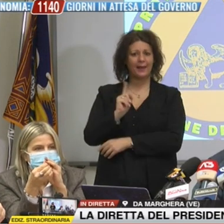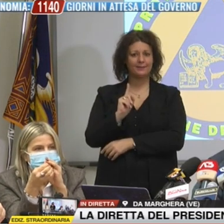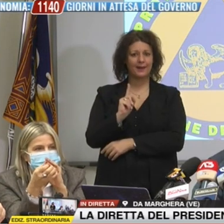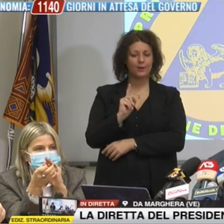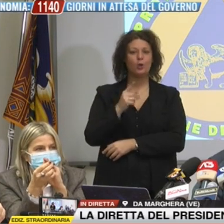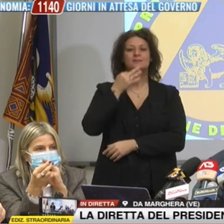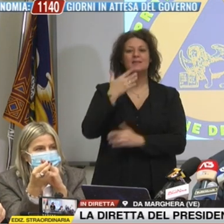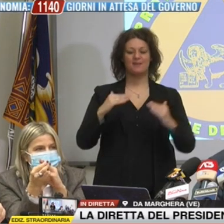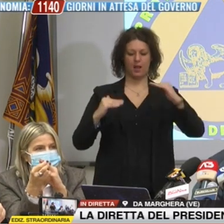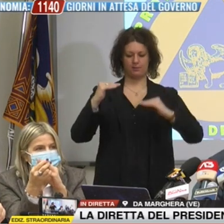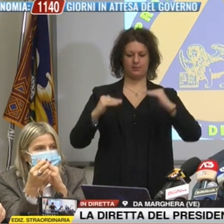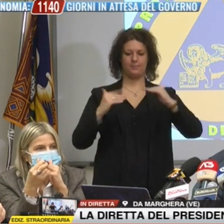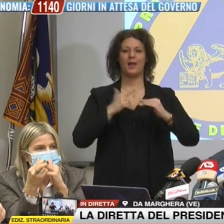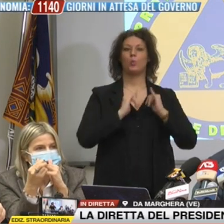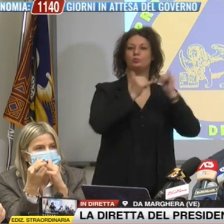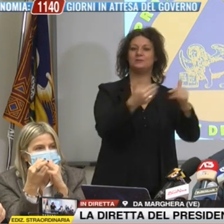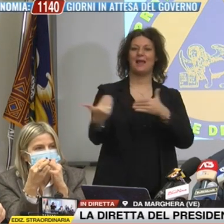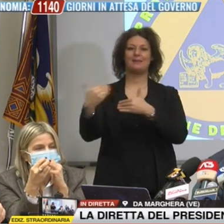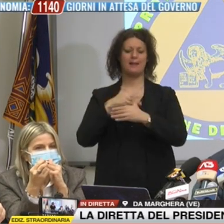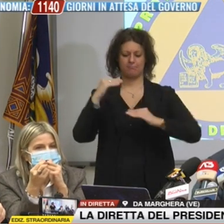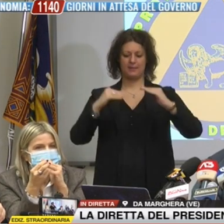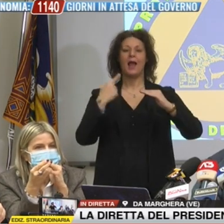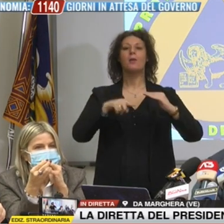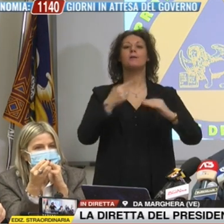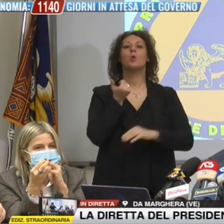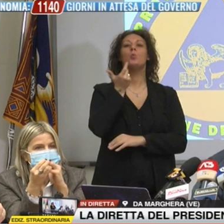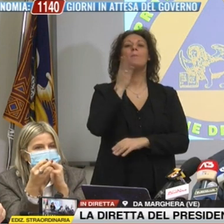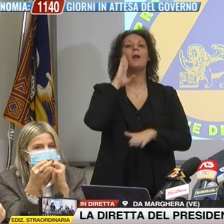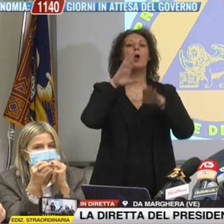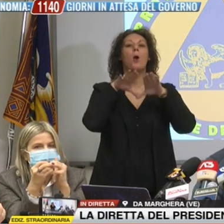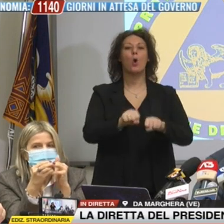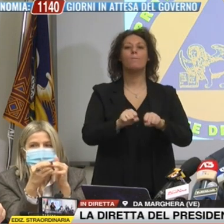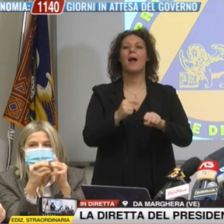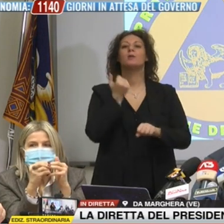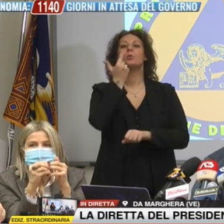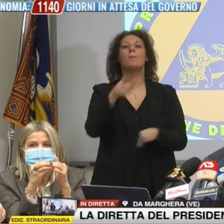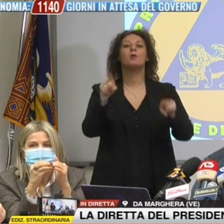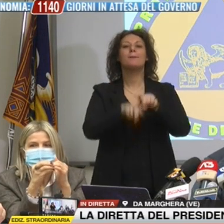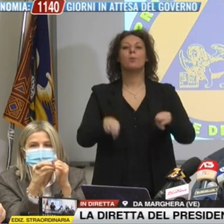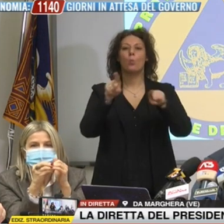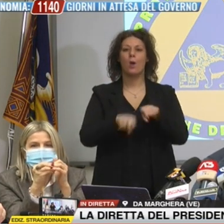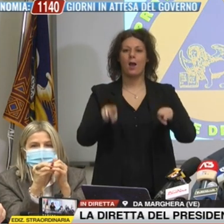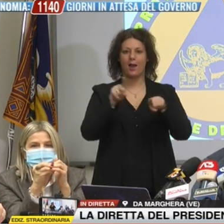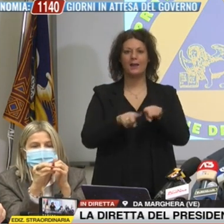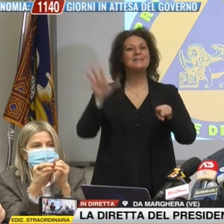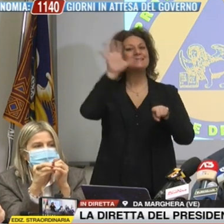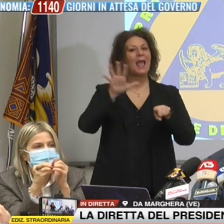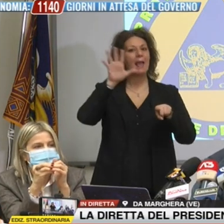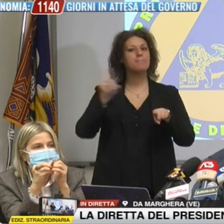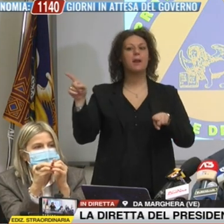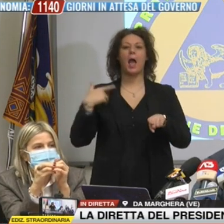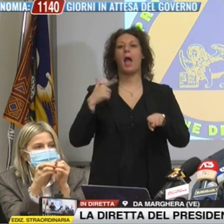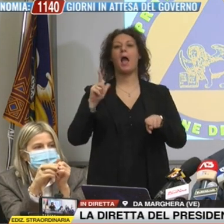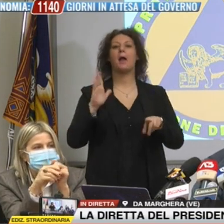il pericolo di quando si legge un dato che l'occupazione dei letti è stabile, perché sembra che nessuno entri più. Invece non è